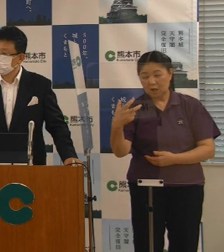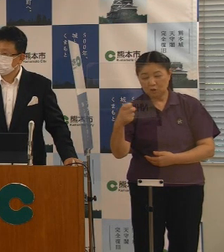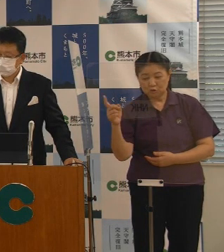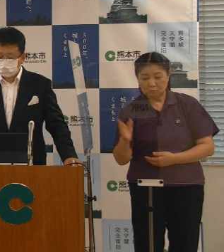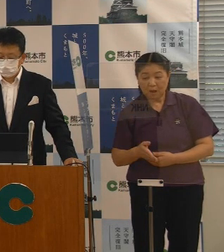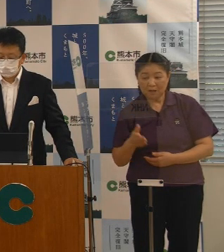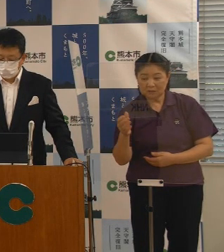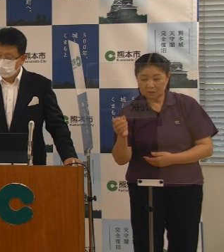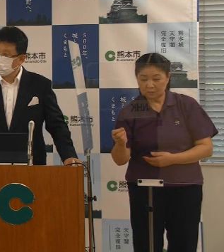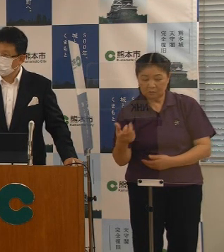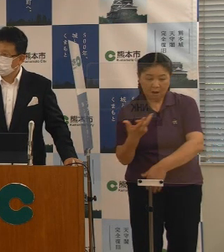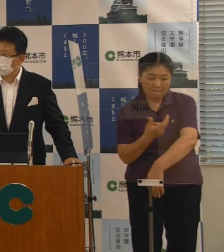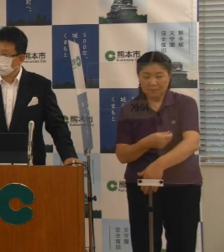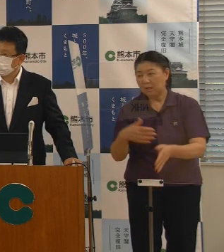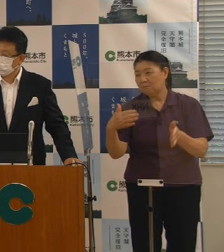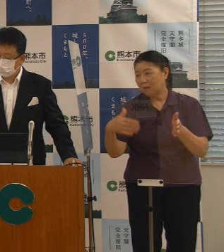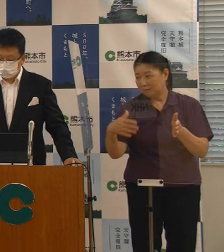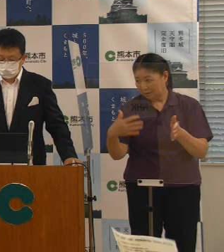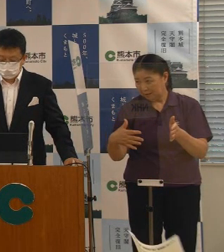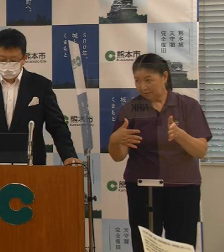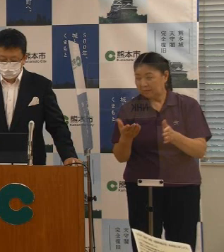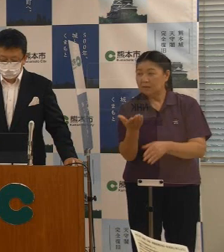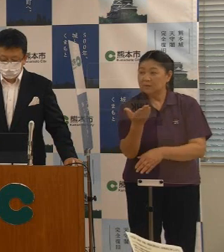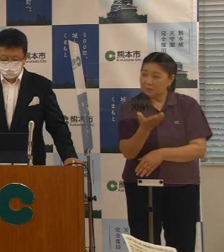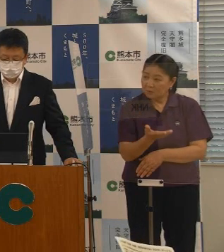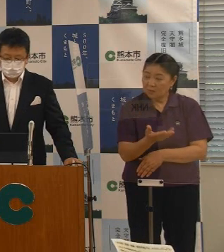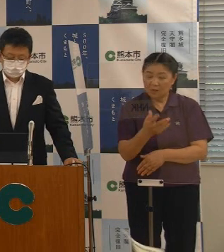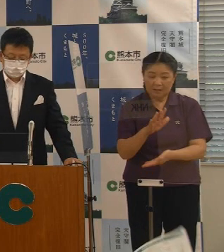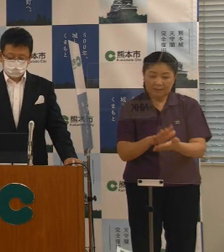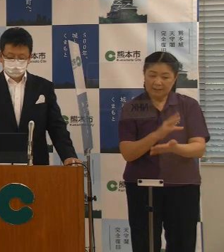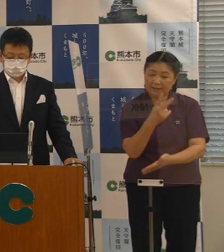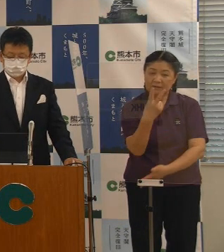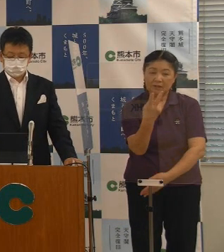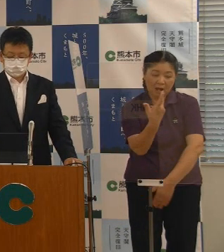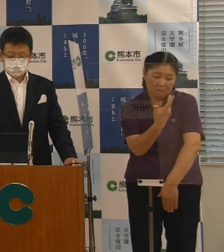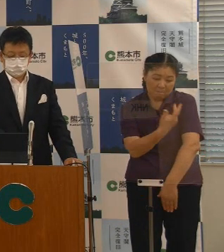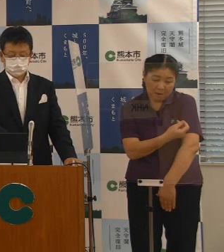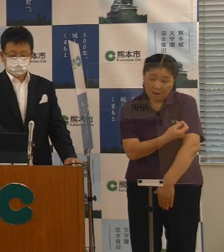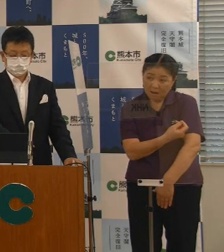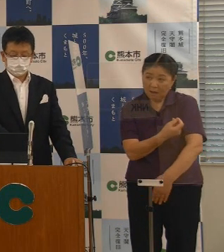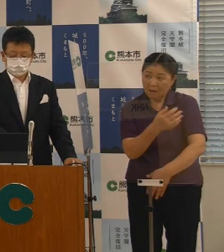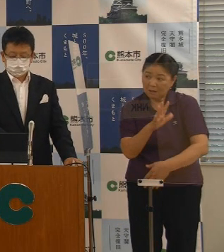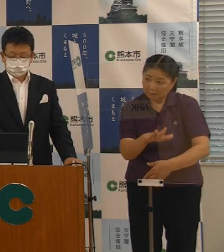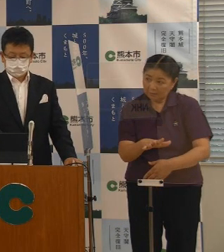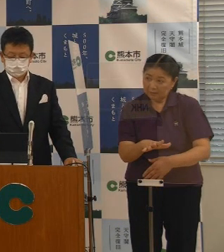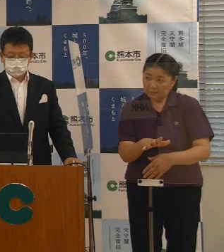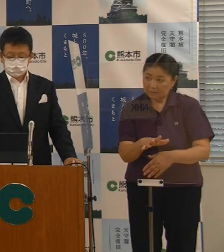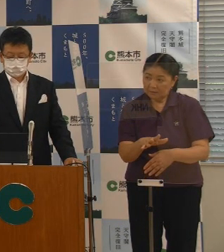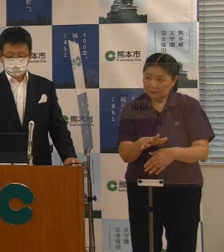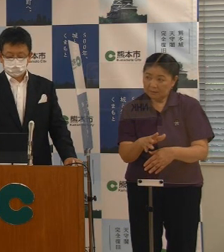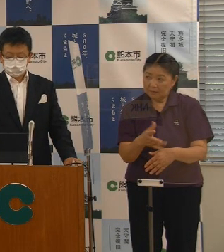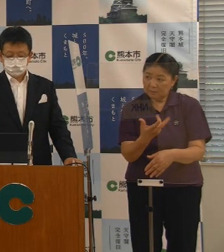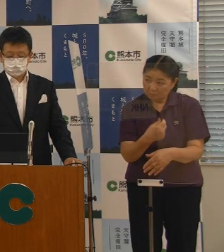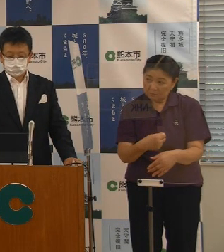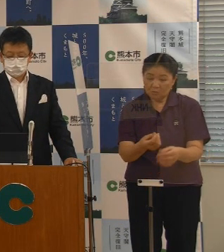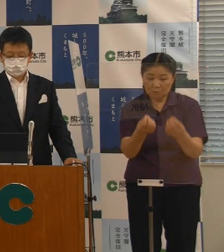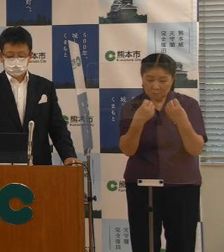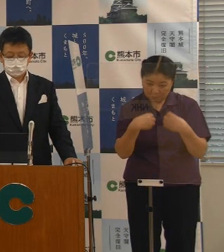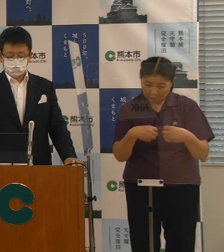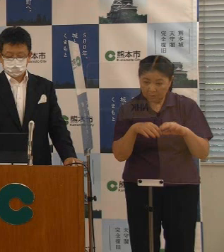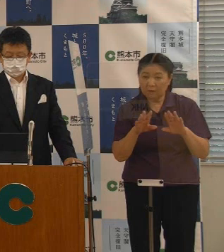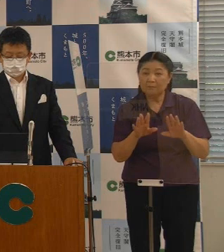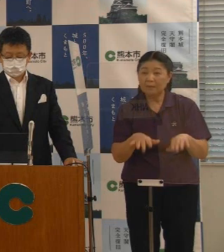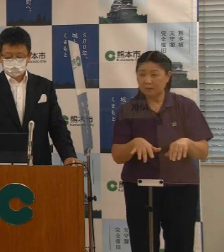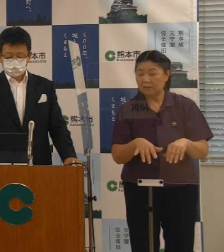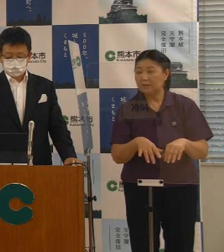70% が未接種だったというところと、はい、あとは2回接種して一定だったいわゆるブレイクスルー感染ですか、うん、